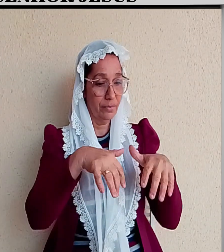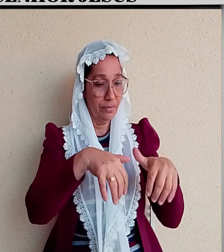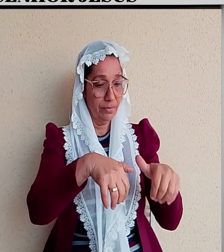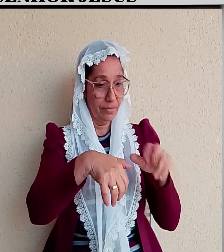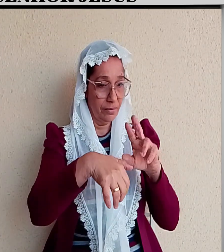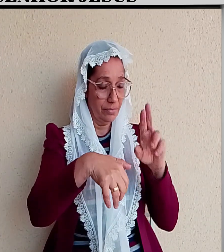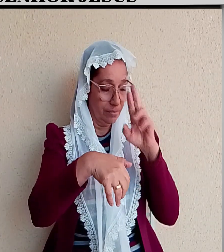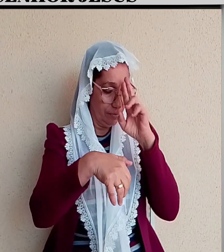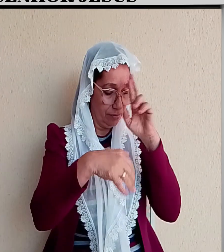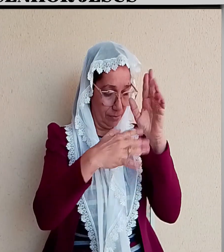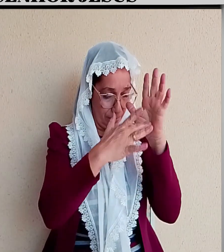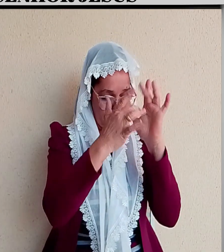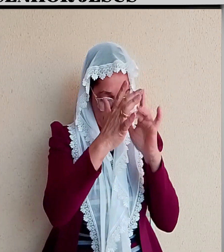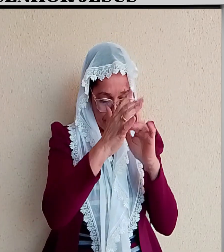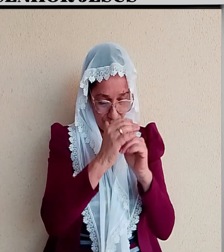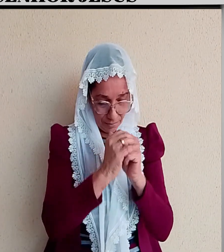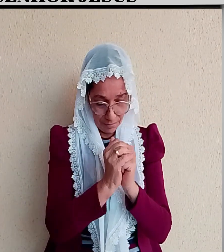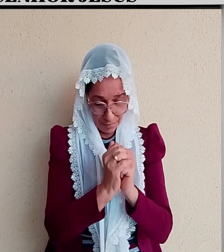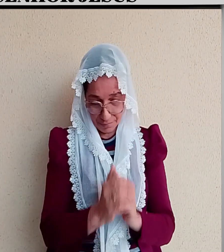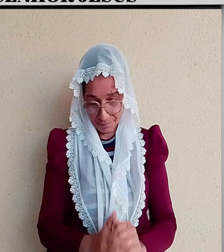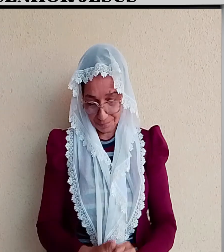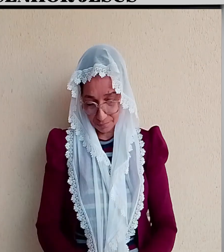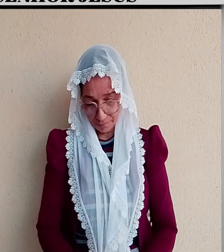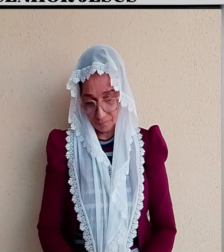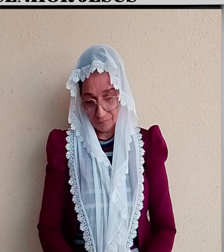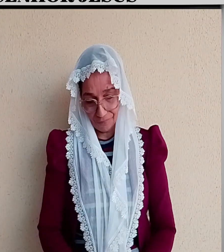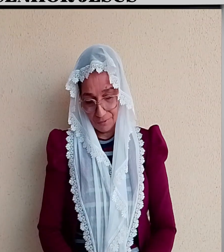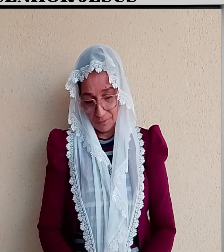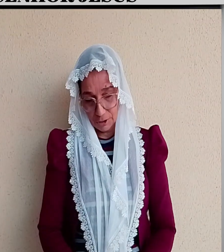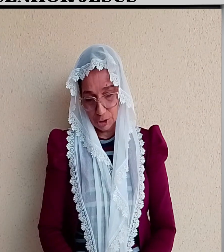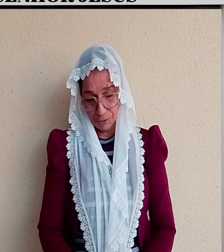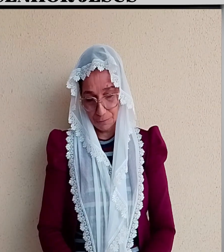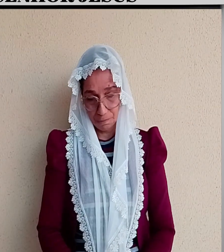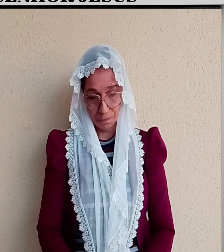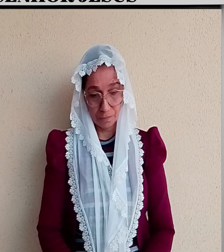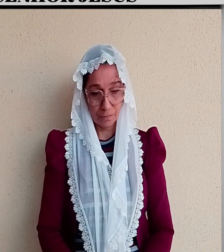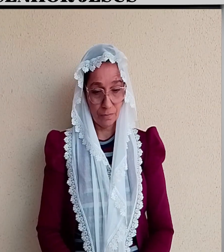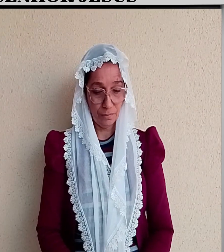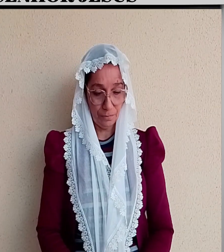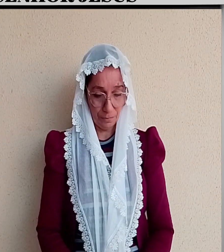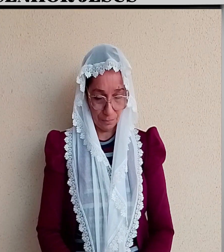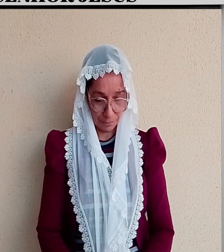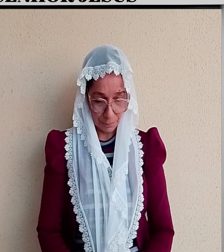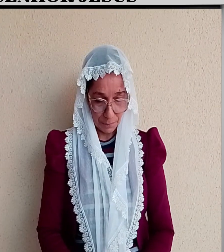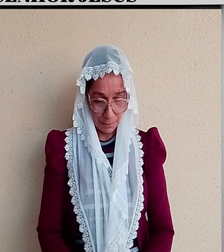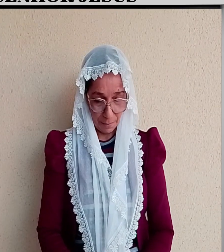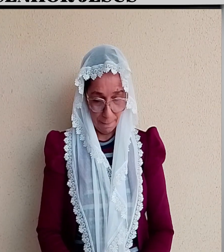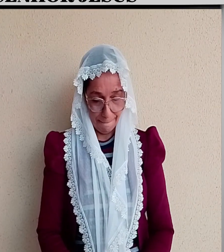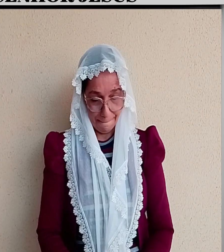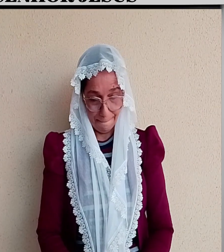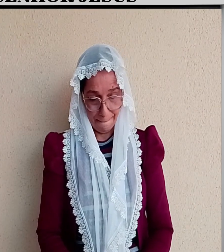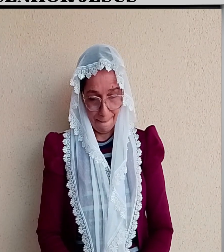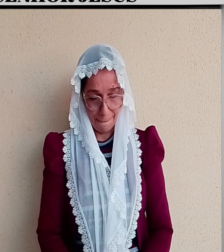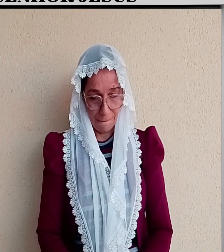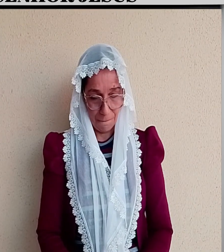Jesus. Amém. Glória, glória a Jesus, aleluia. Glória, glória